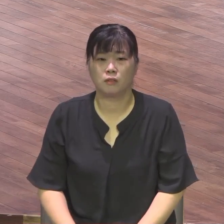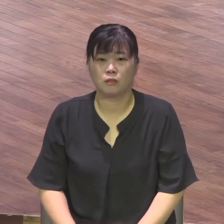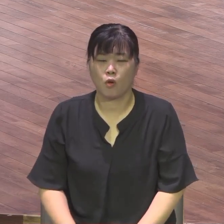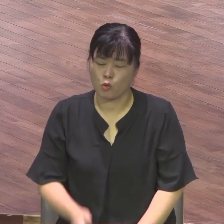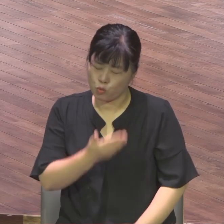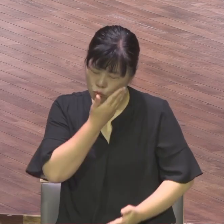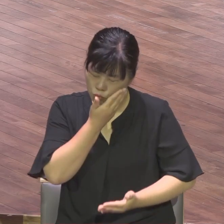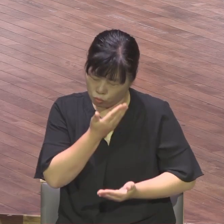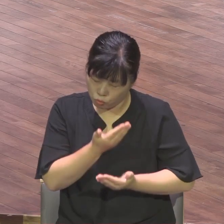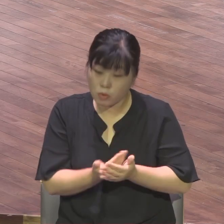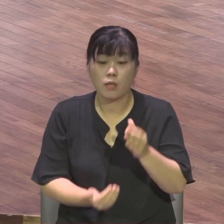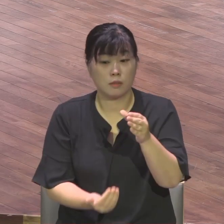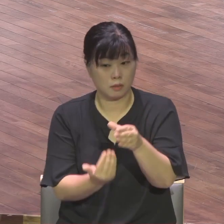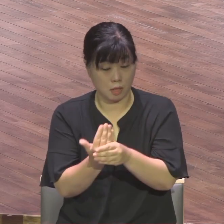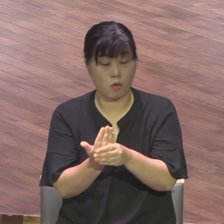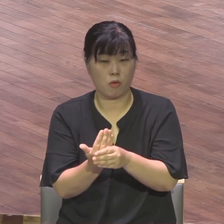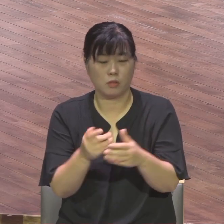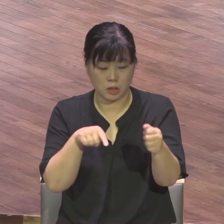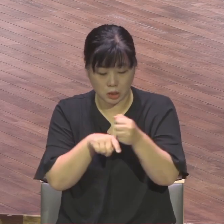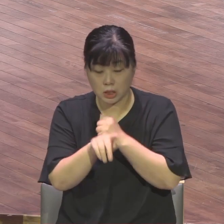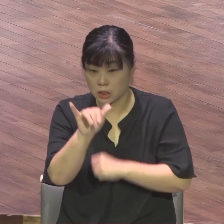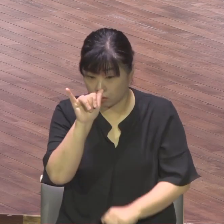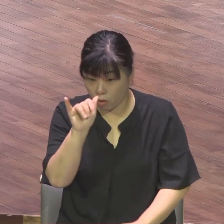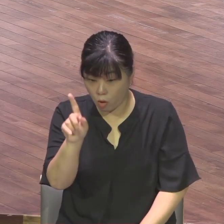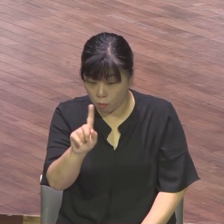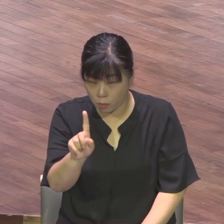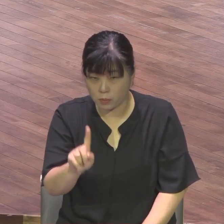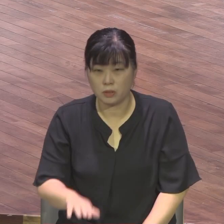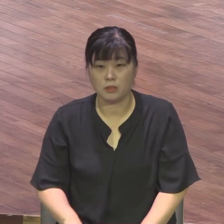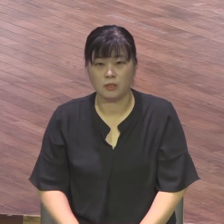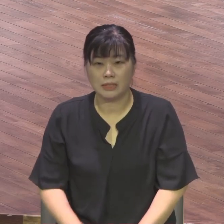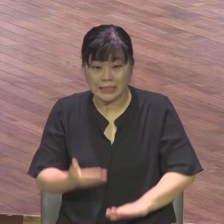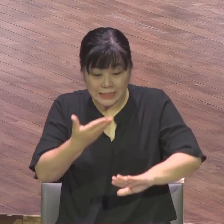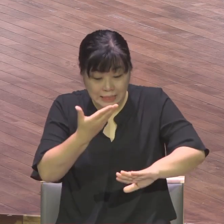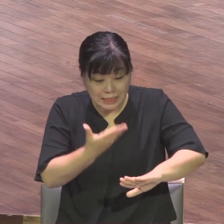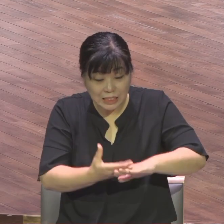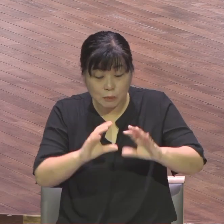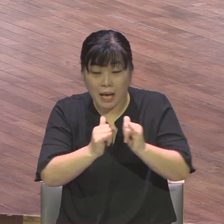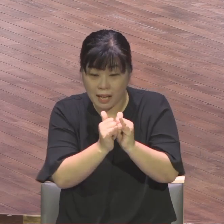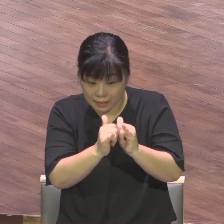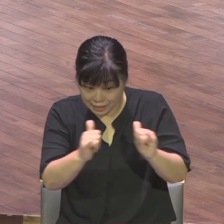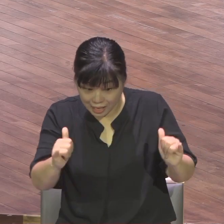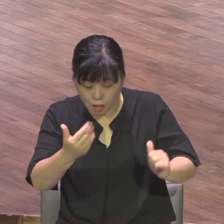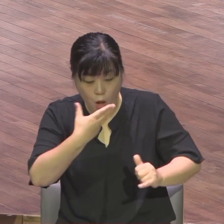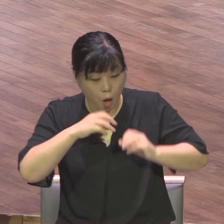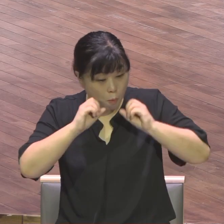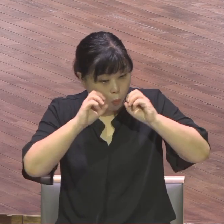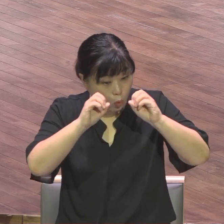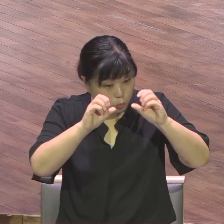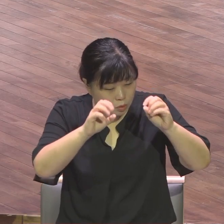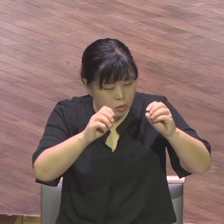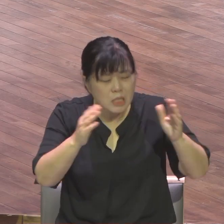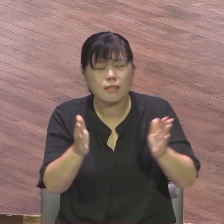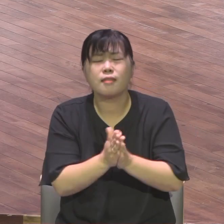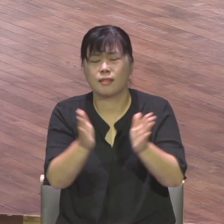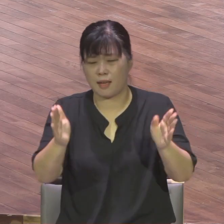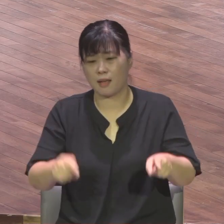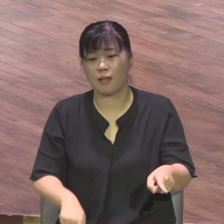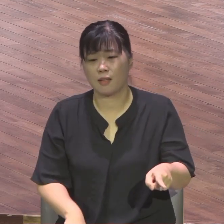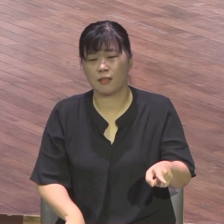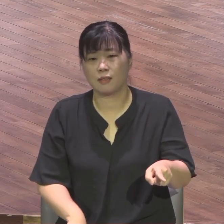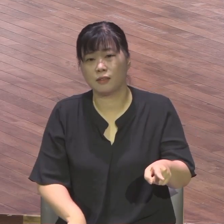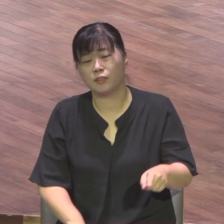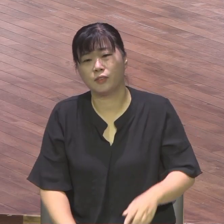있는데, 첫째는 이방인 복음화를 향한 본격적인 문이 열렸다.